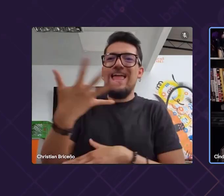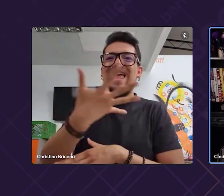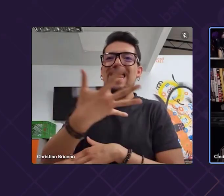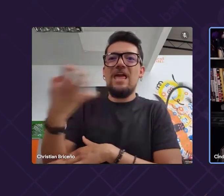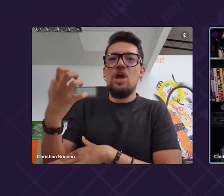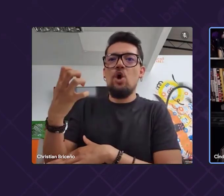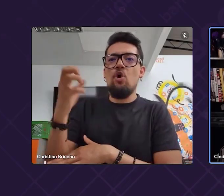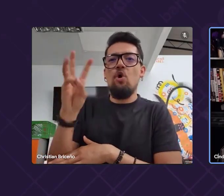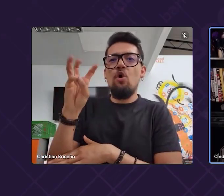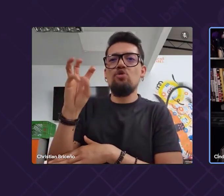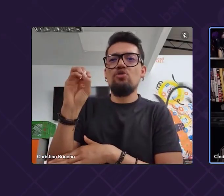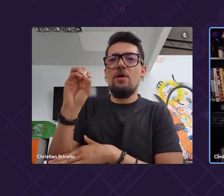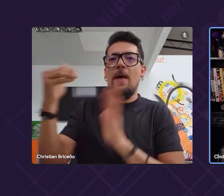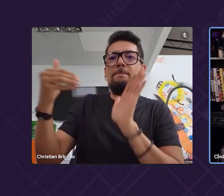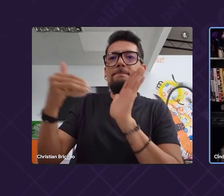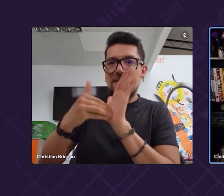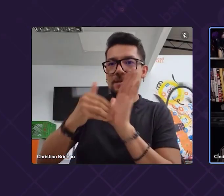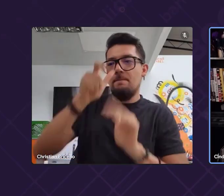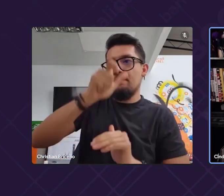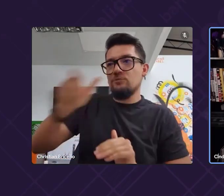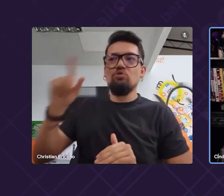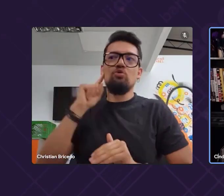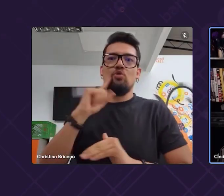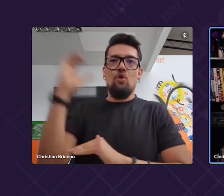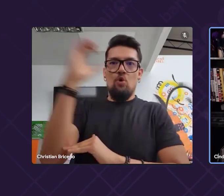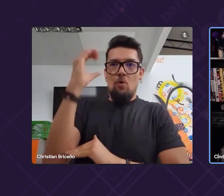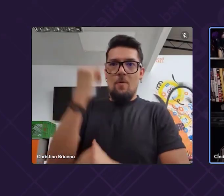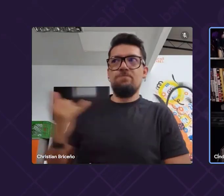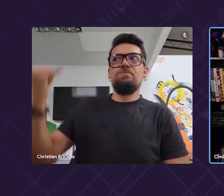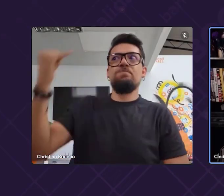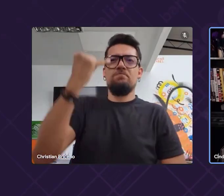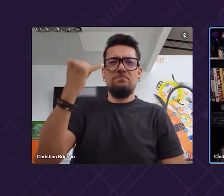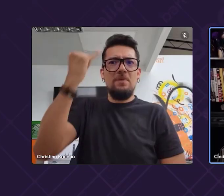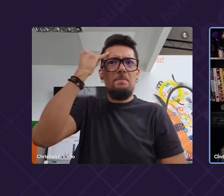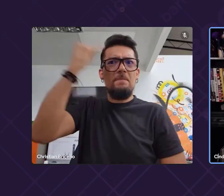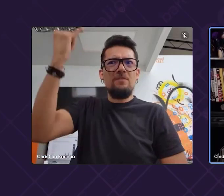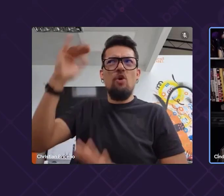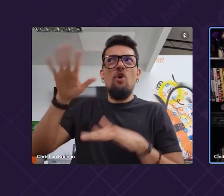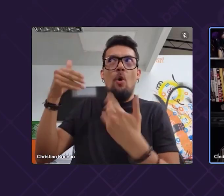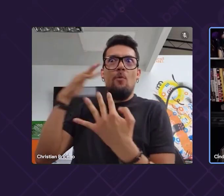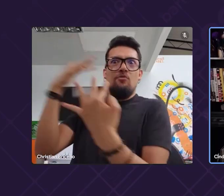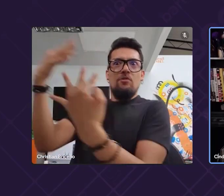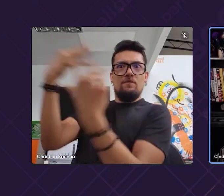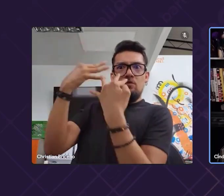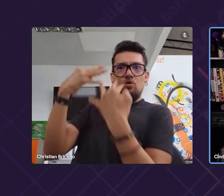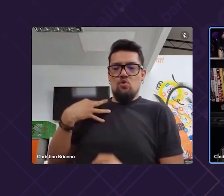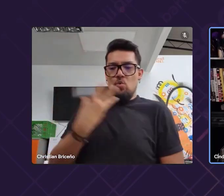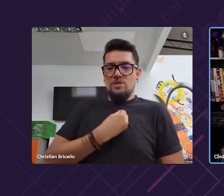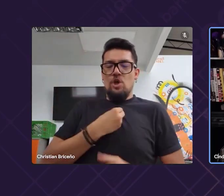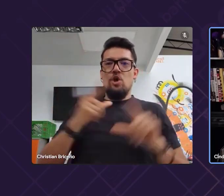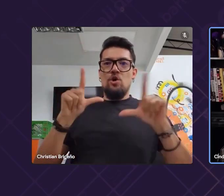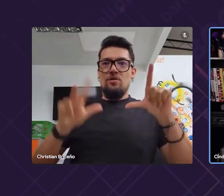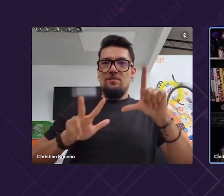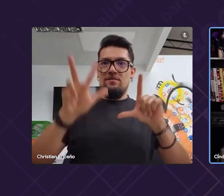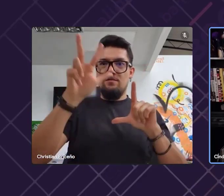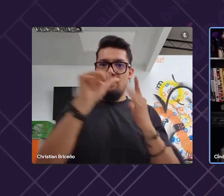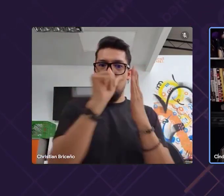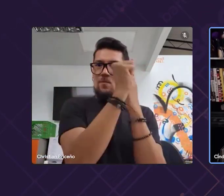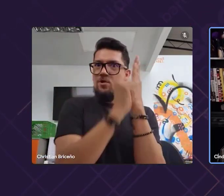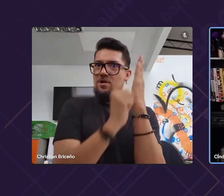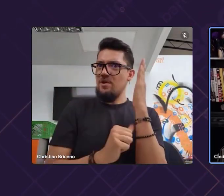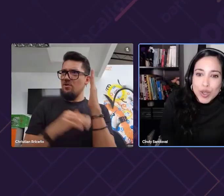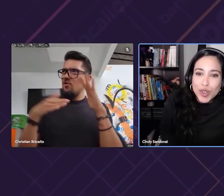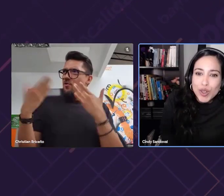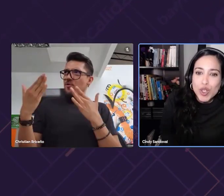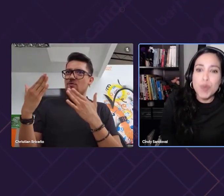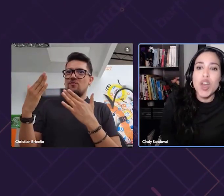para comentarte más o menos que en Colombia habemos aproximadamente 580.000 personas sordas.